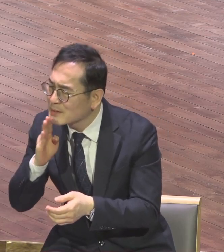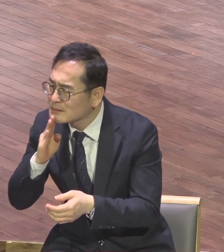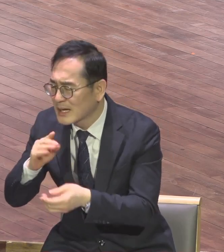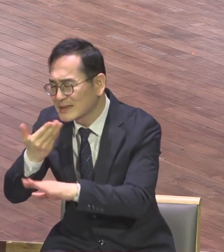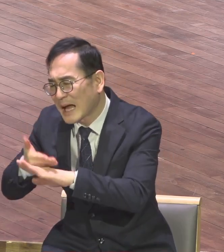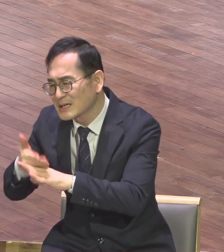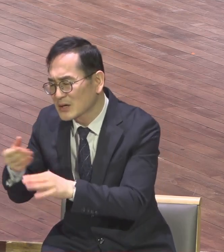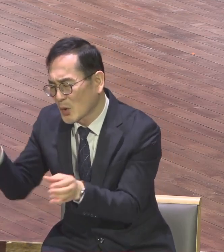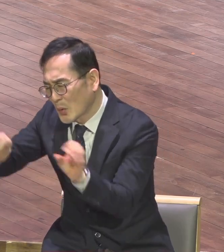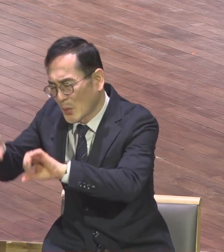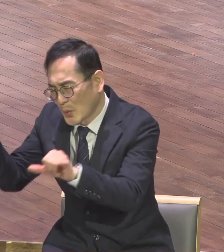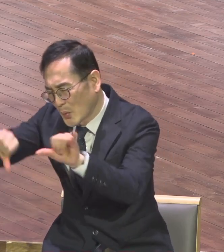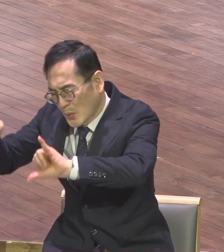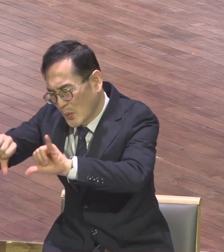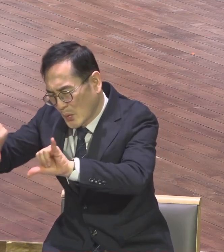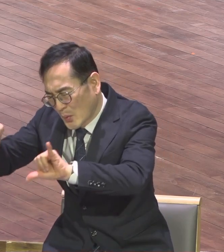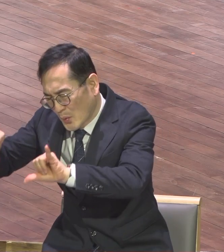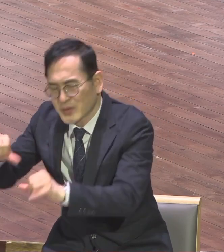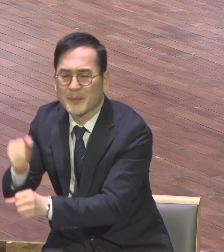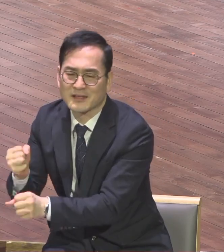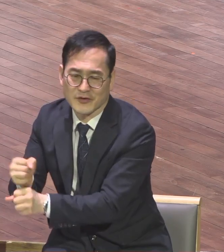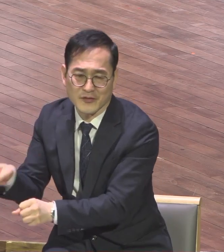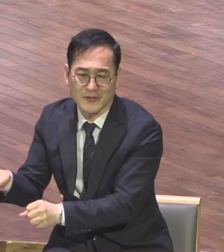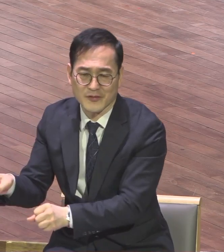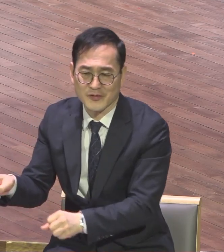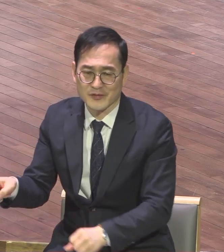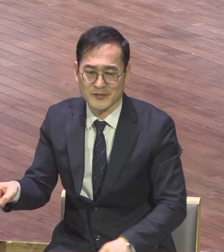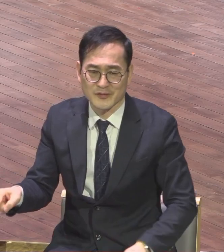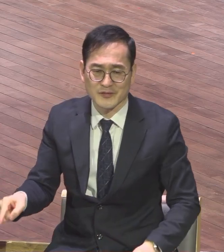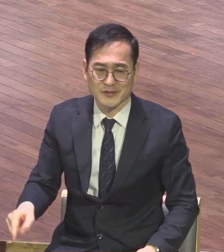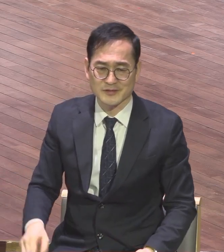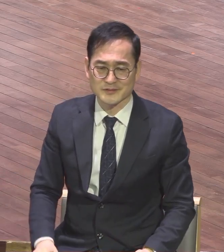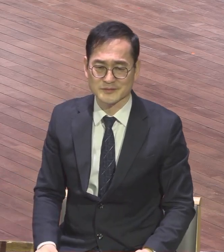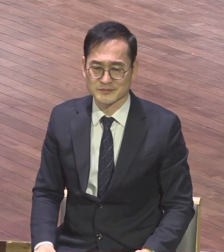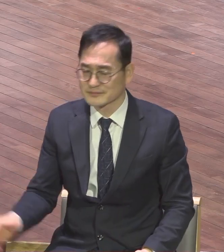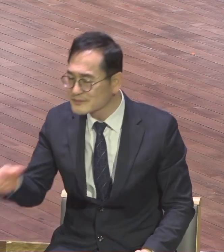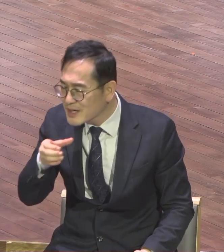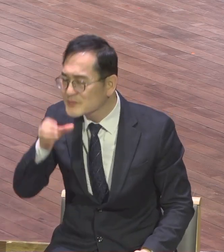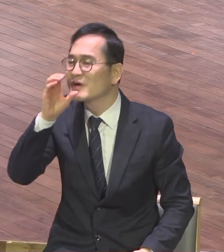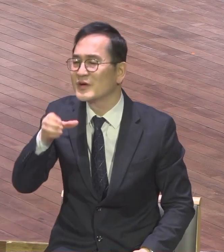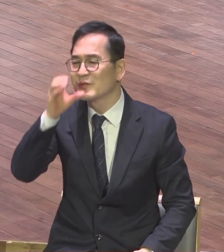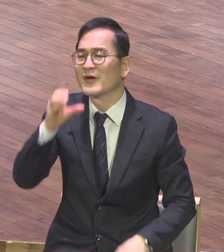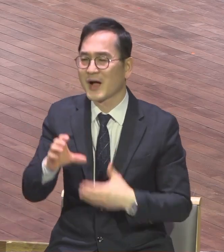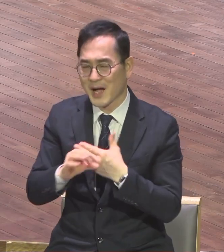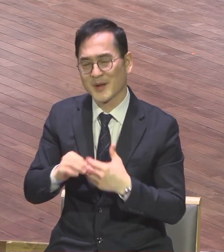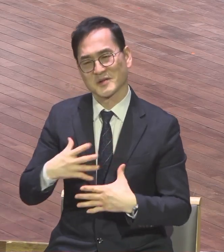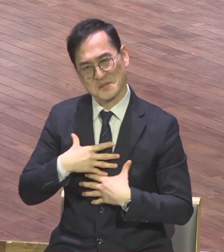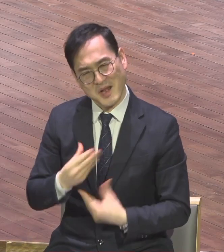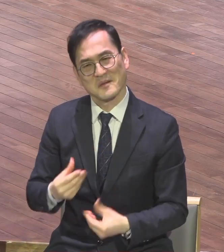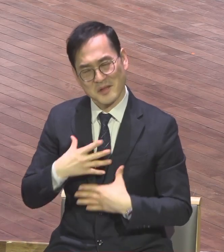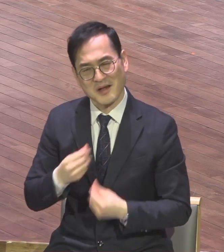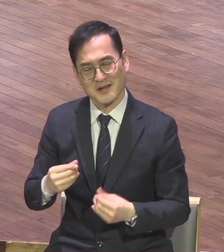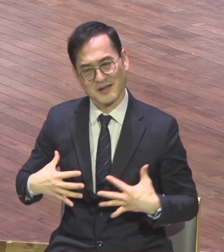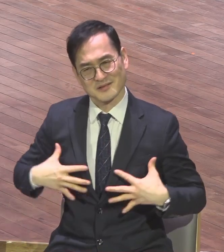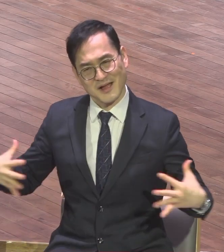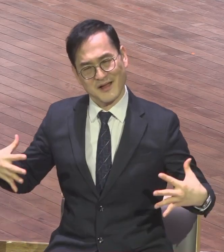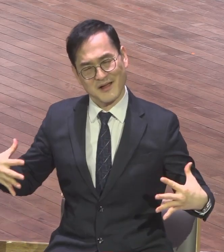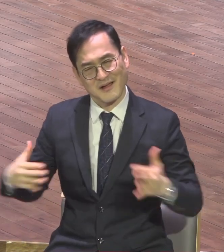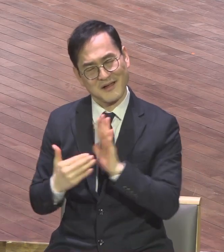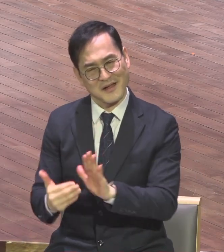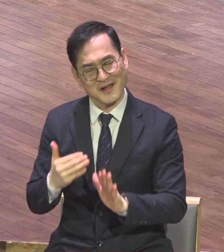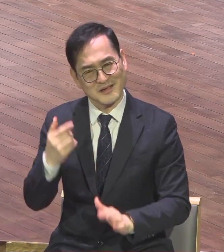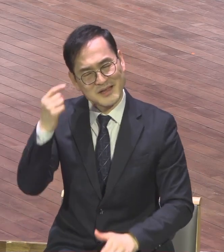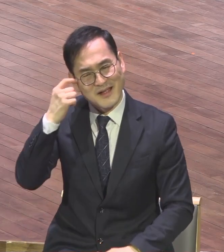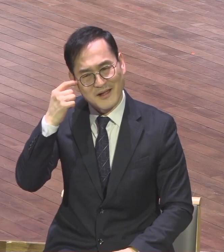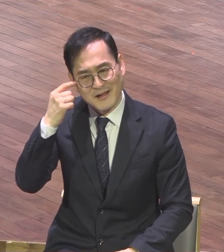이것이 생각할 만큼. 요즘은 이제 살이 잘 찌는 사람들이 양심에 좀 가치가 덜기 위해서 이제 마시는데요. 저도 항상 마실 때마다